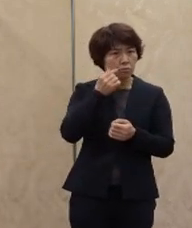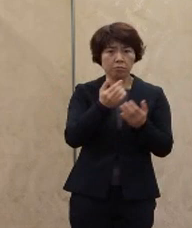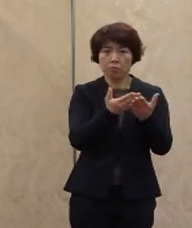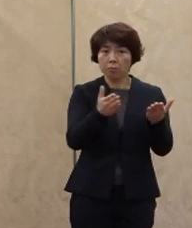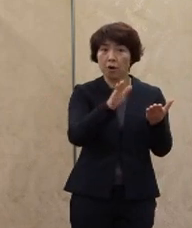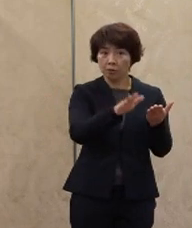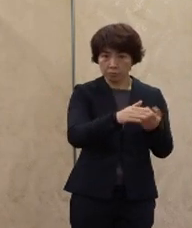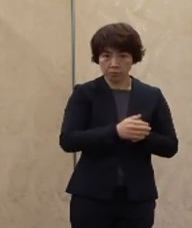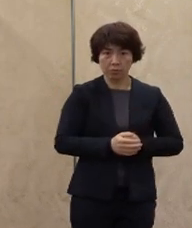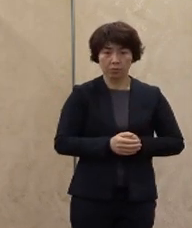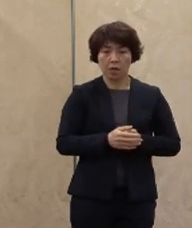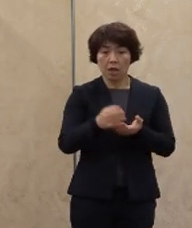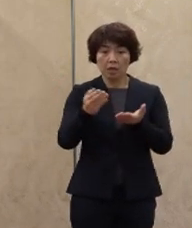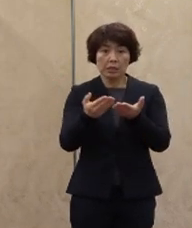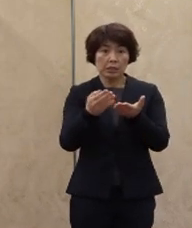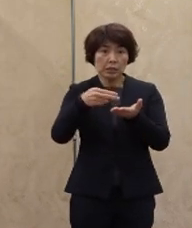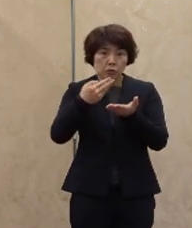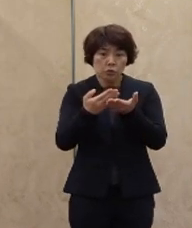かもしれないけれども